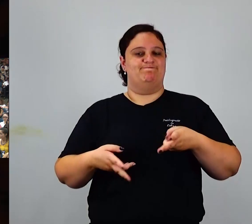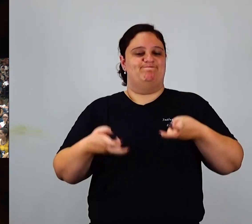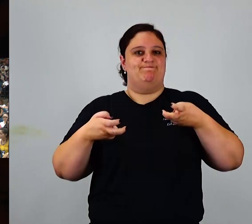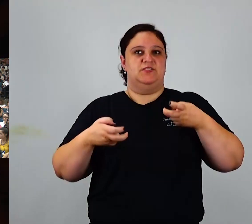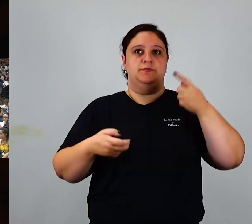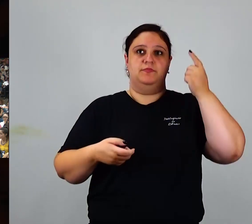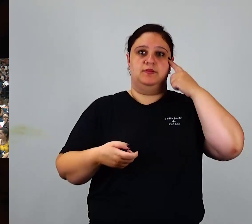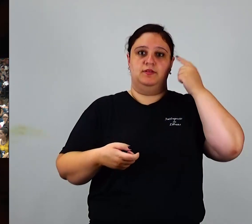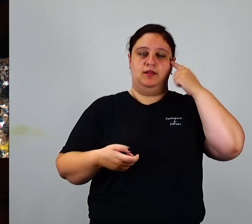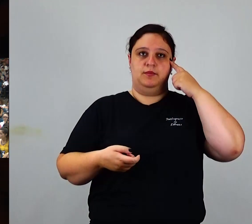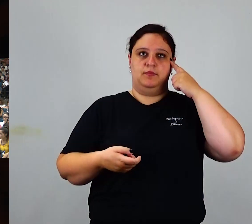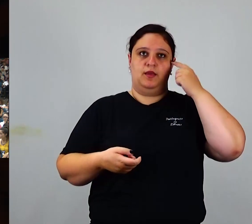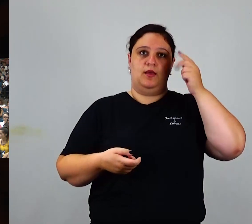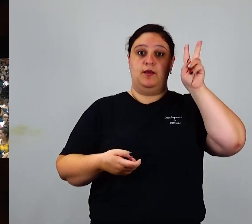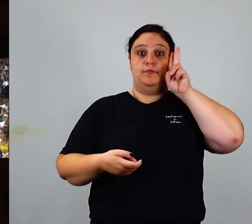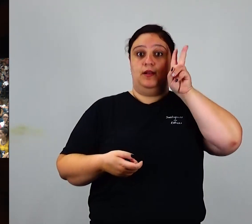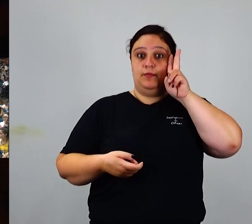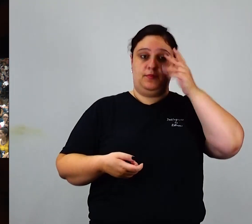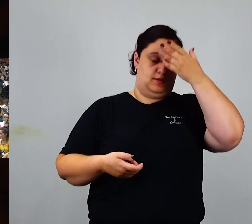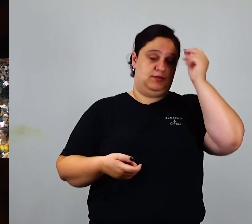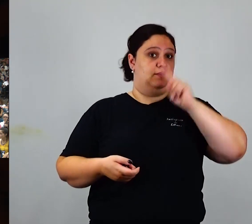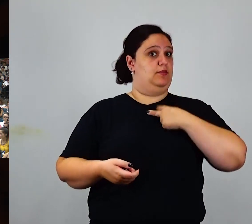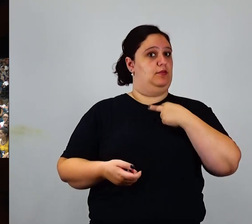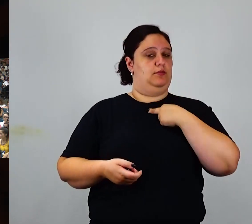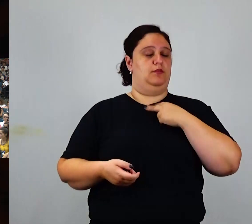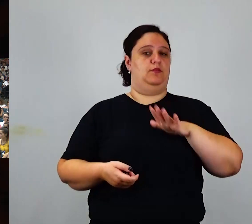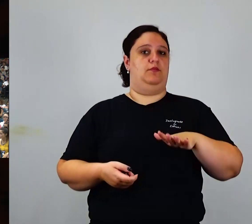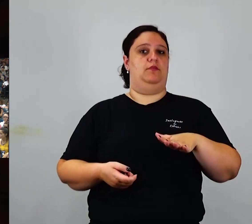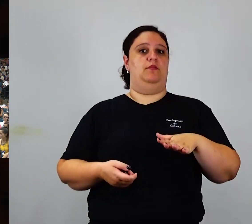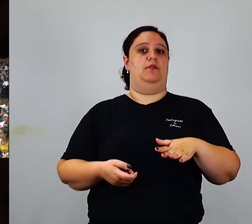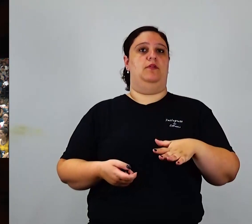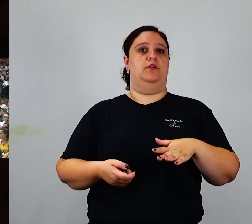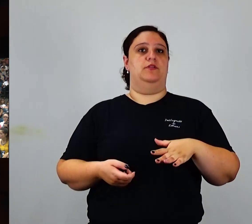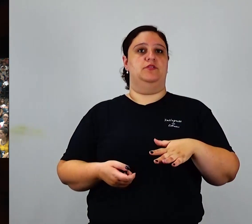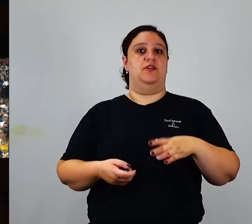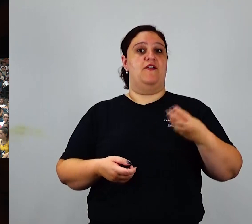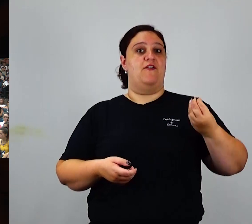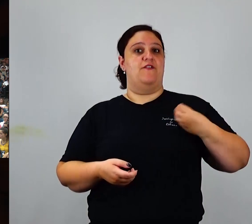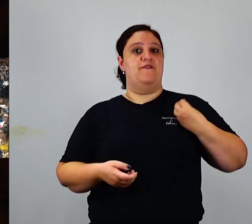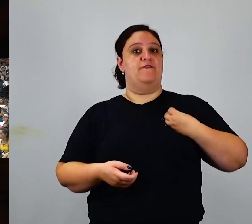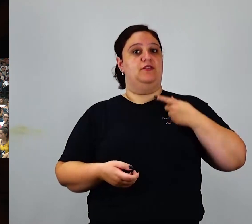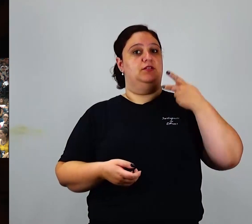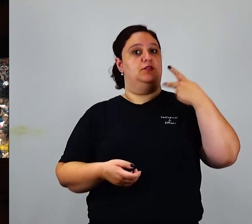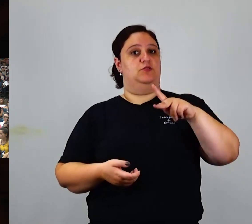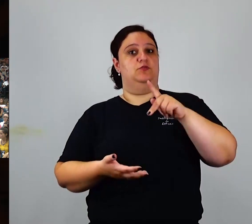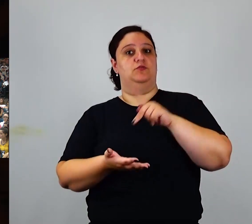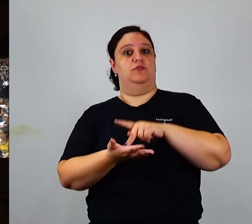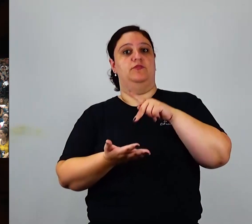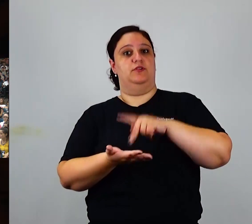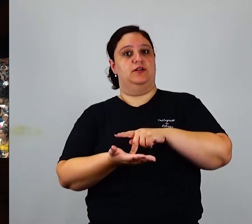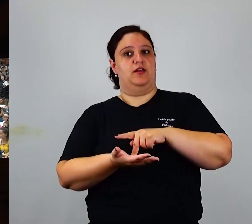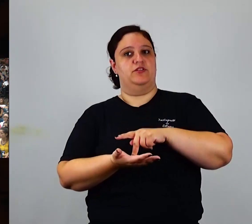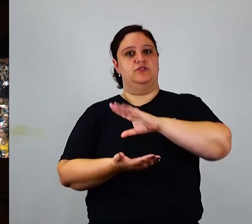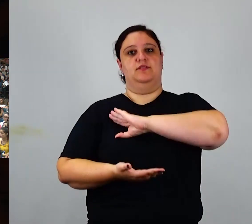e nunca mais se esquecessem, é que a sua verdadeira vida é